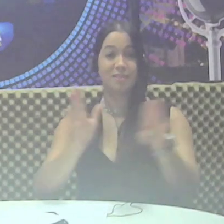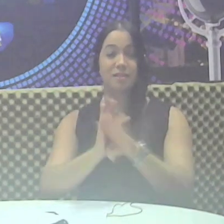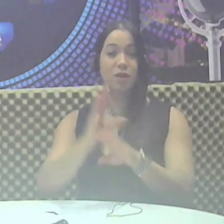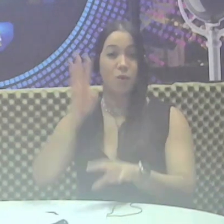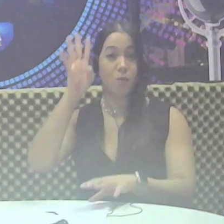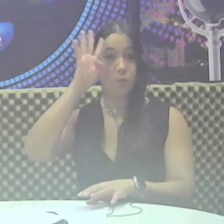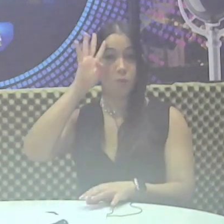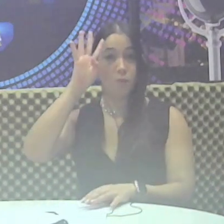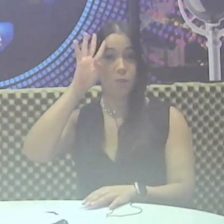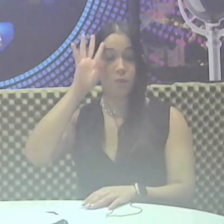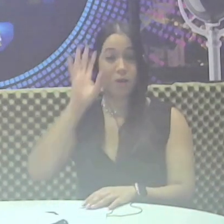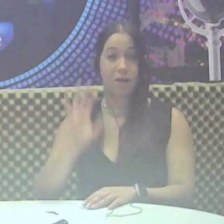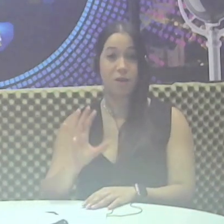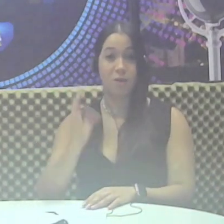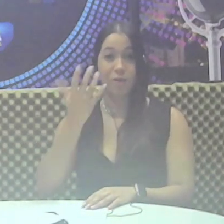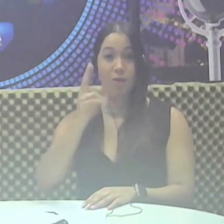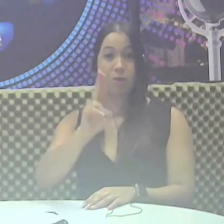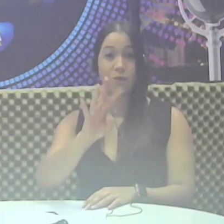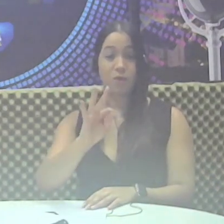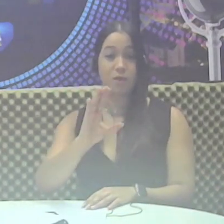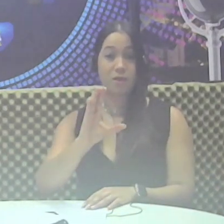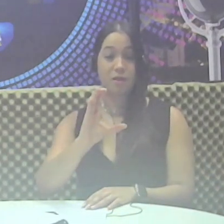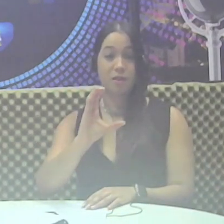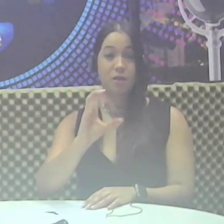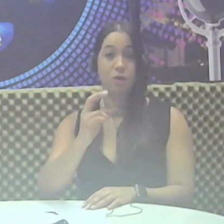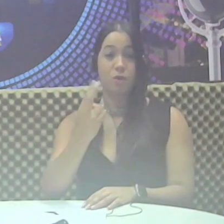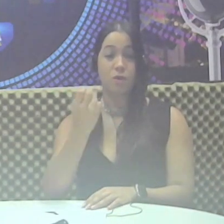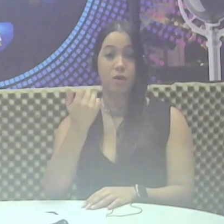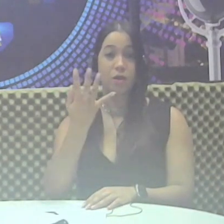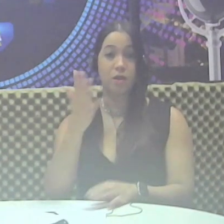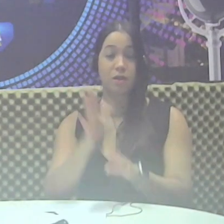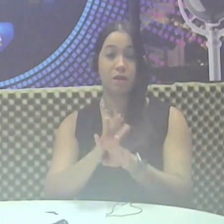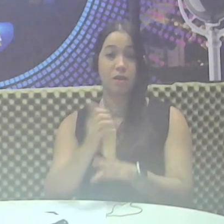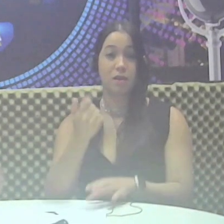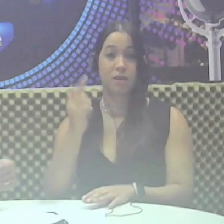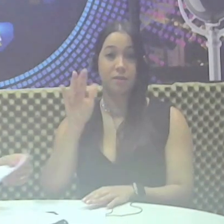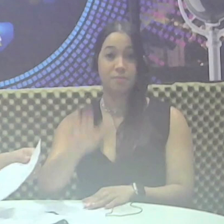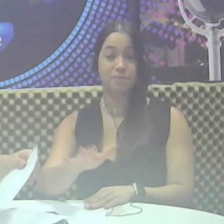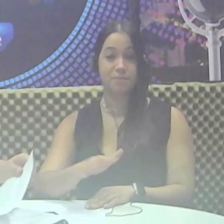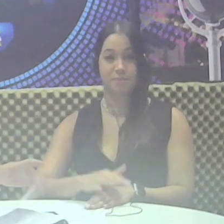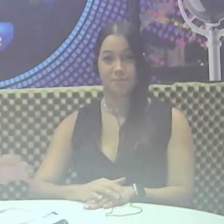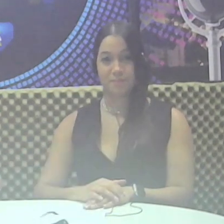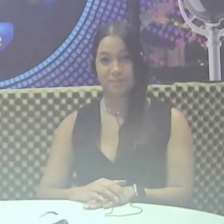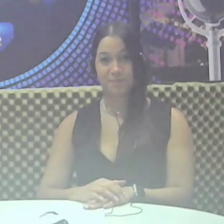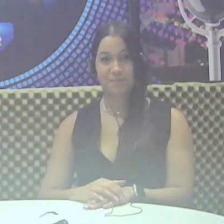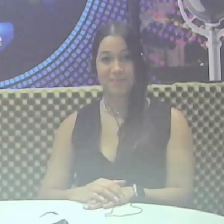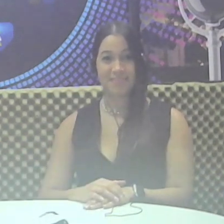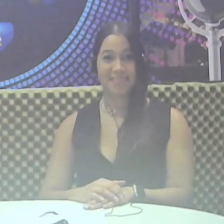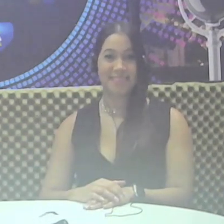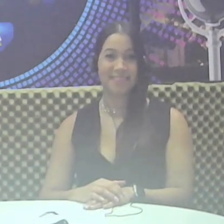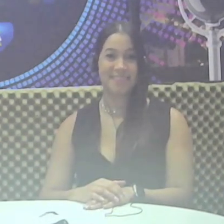quarta-feira e acontece no TC das 2 às 5 da tarde.